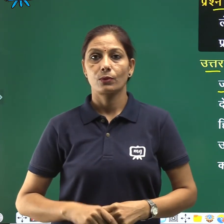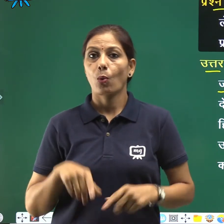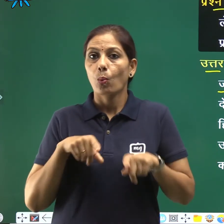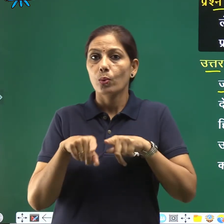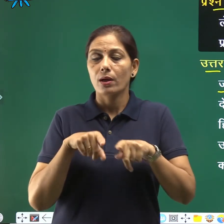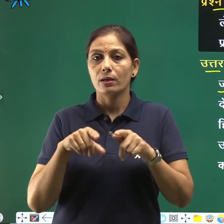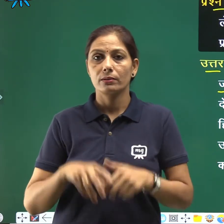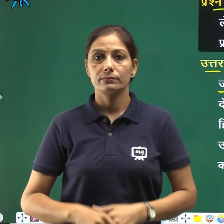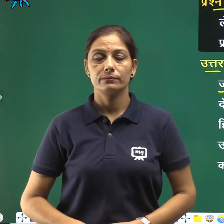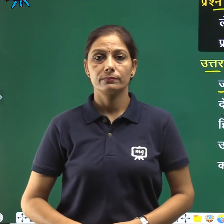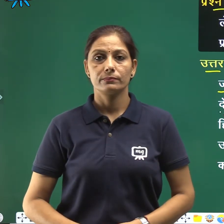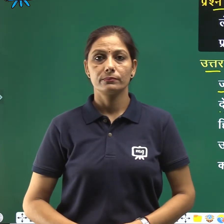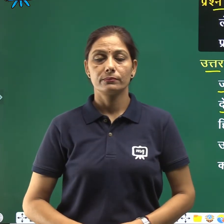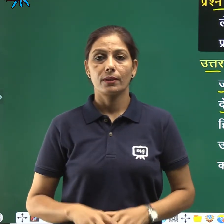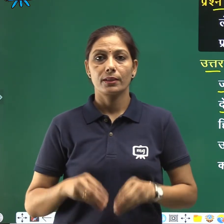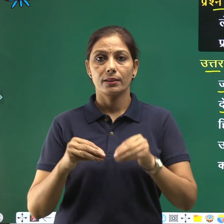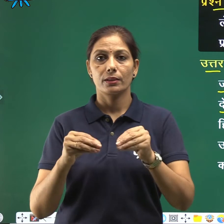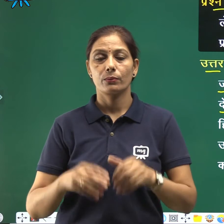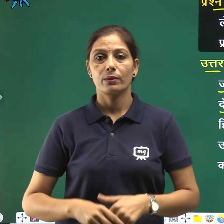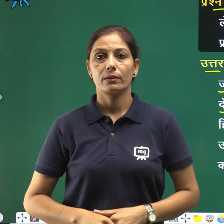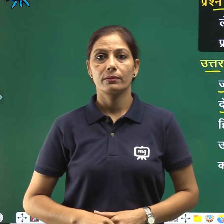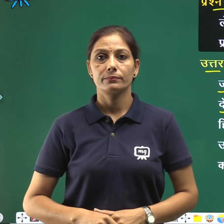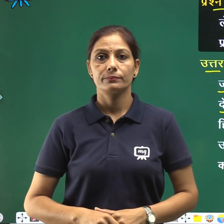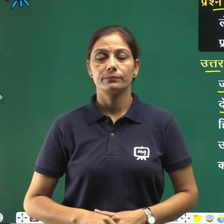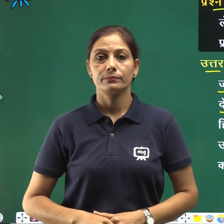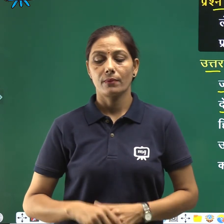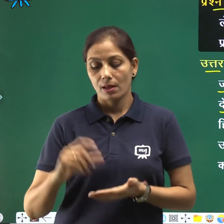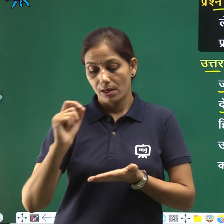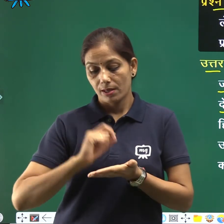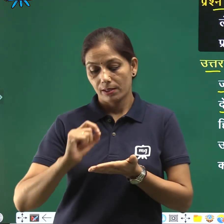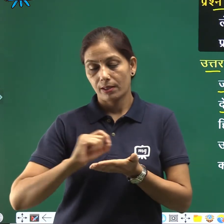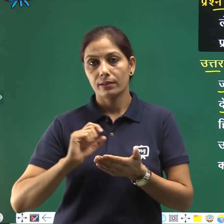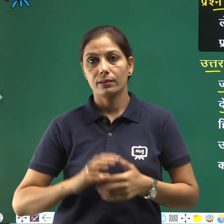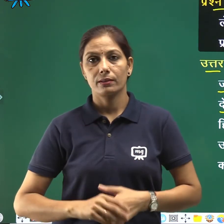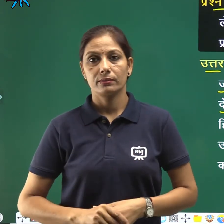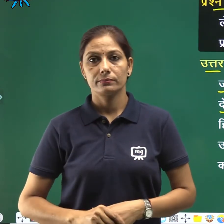उदाहरण देते हुए लिखा है कि